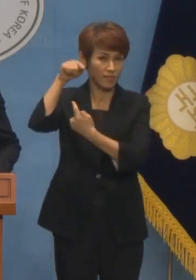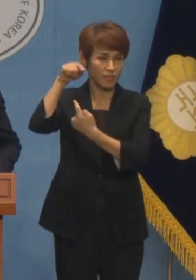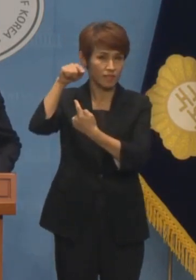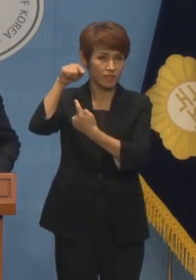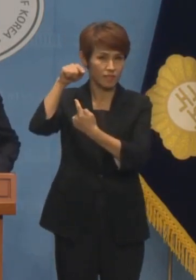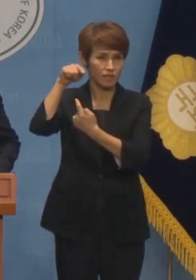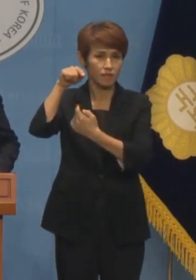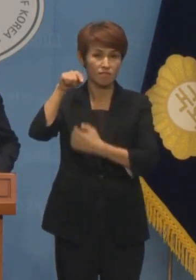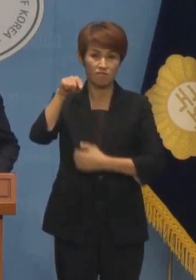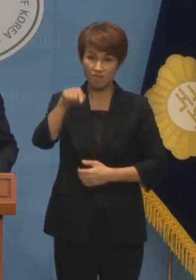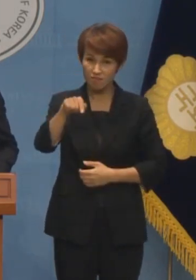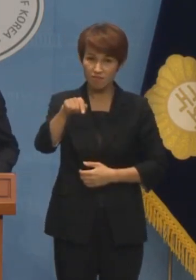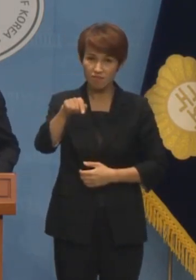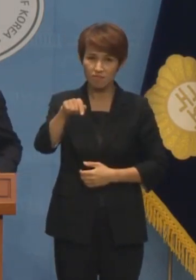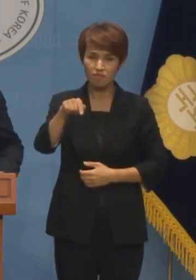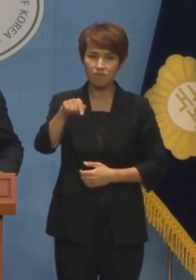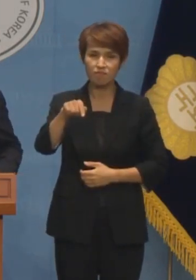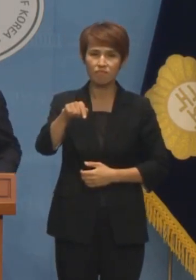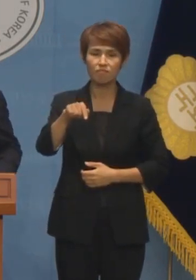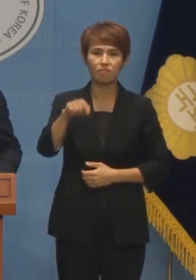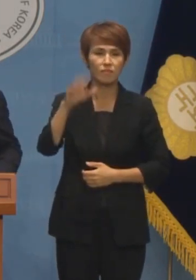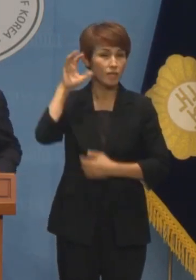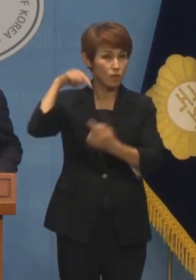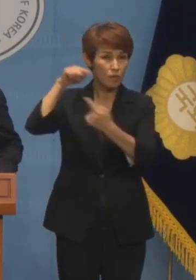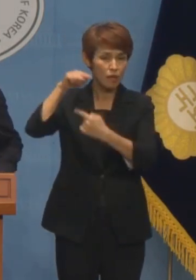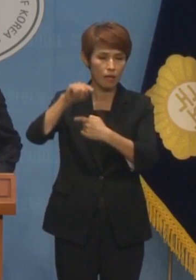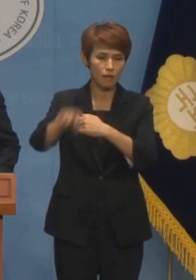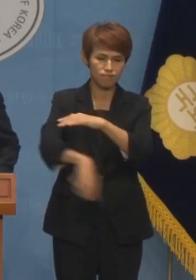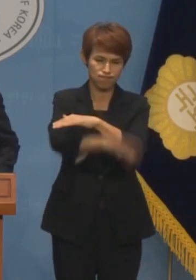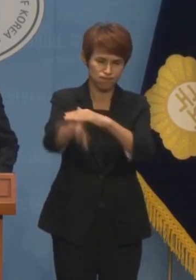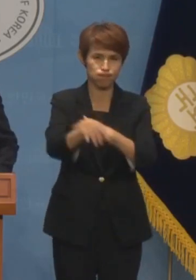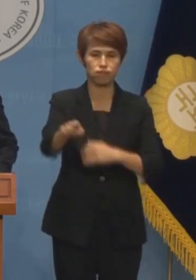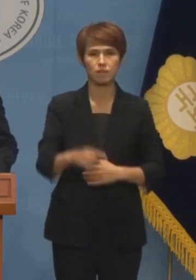제기만 난무했던 맹탕 청문회였습니다.